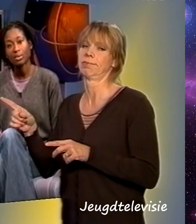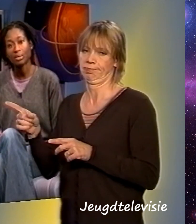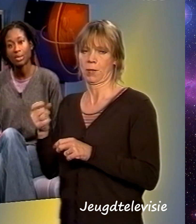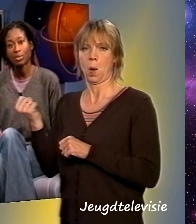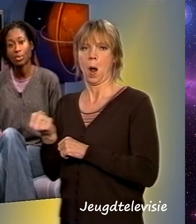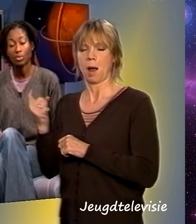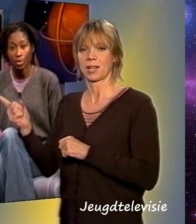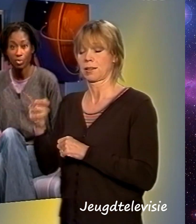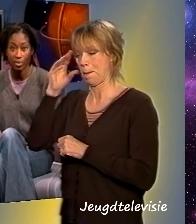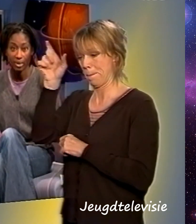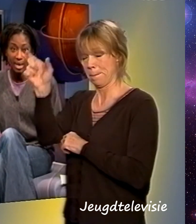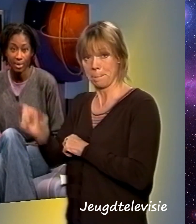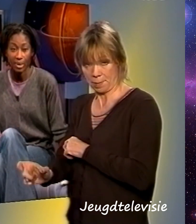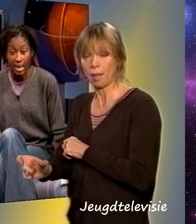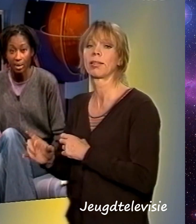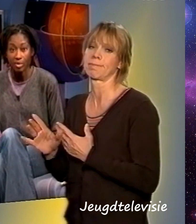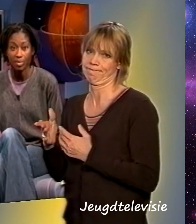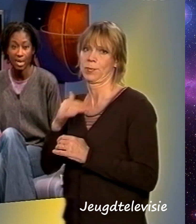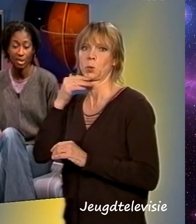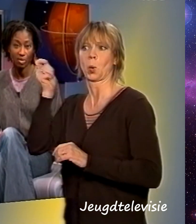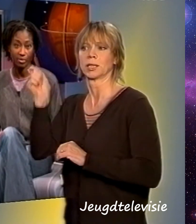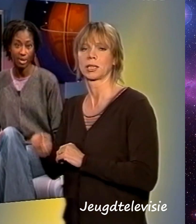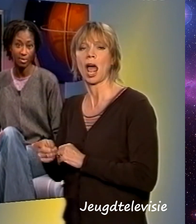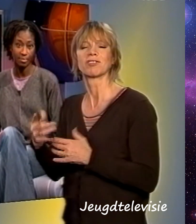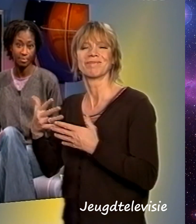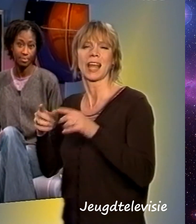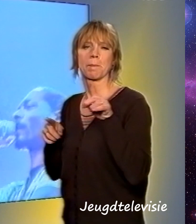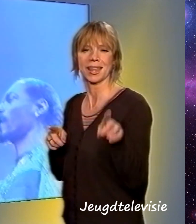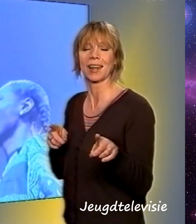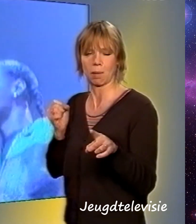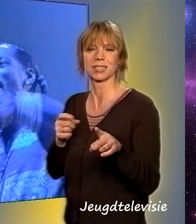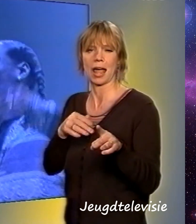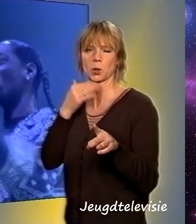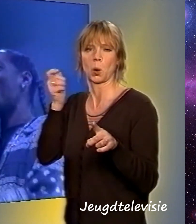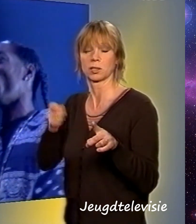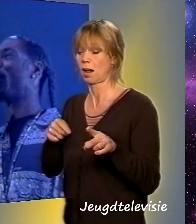kunnen mensen nog de doodstraf krijgen in nederland bestaat die straf niet